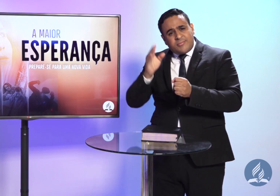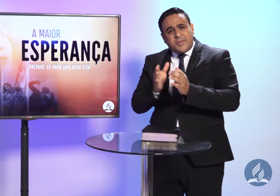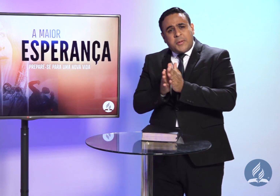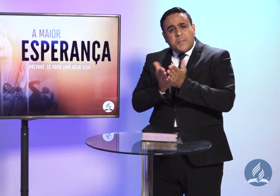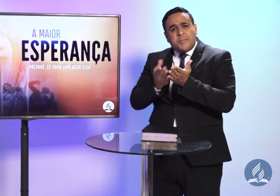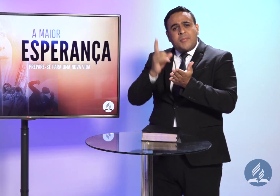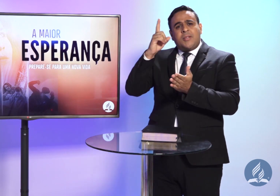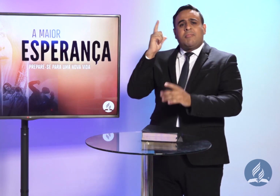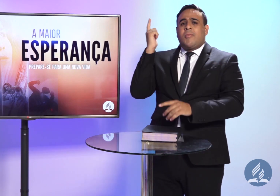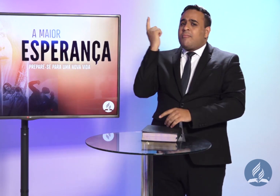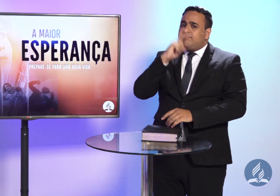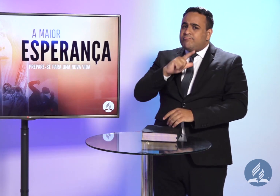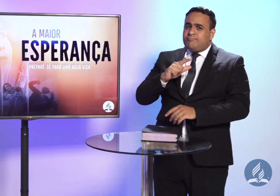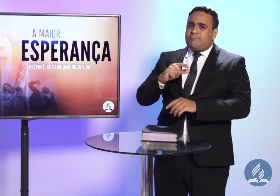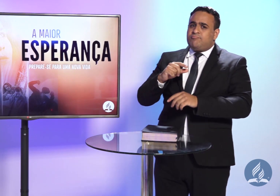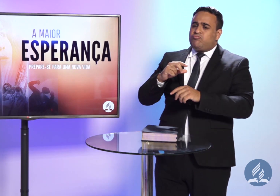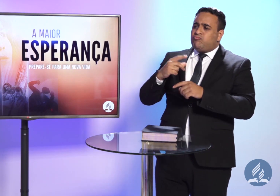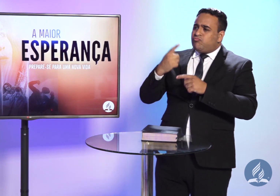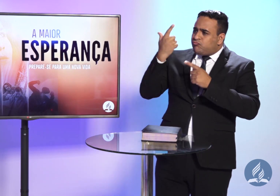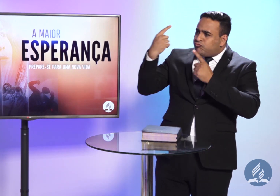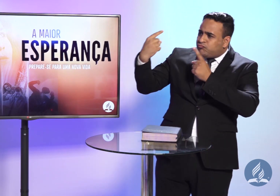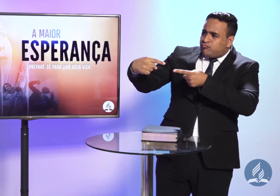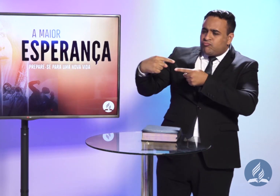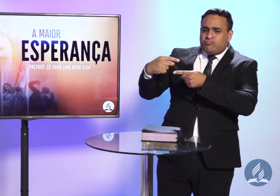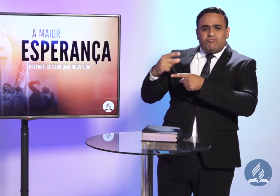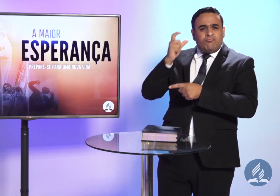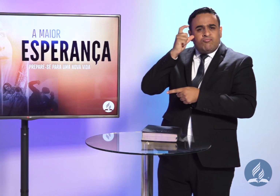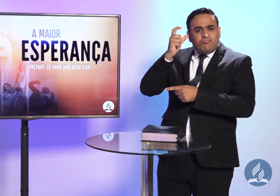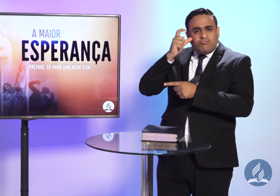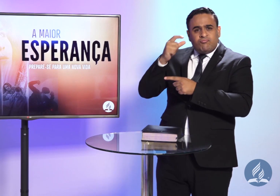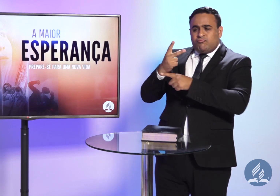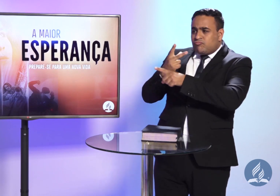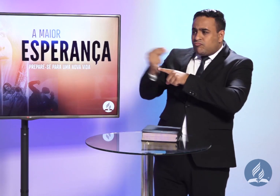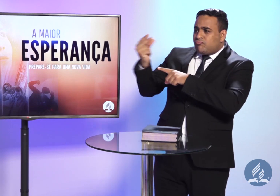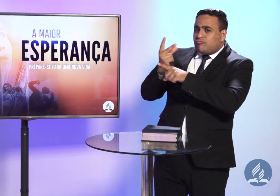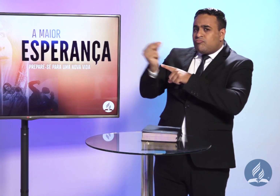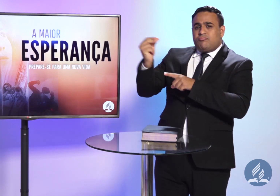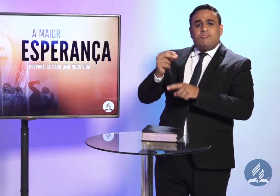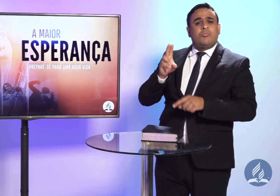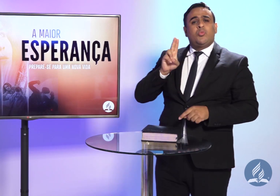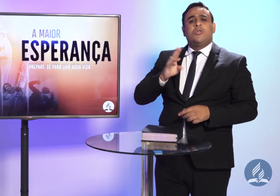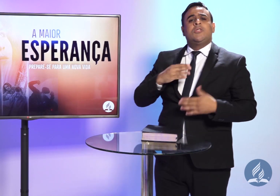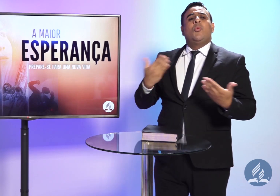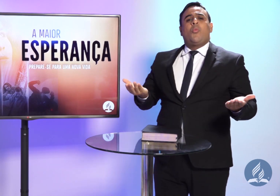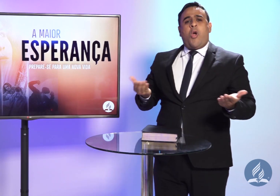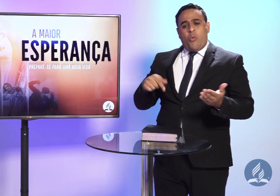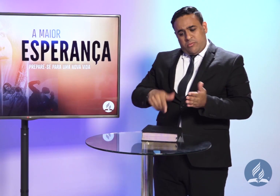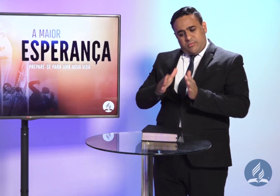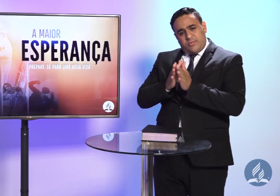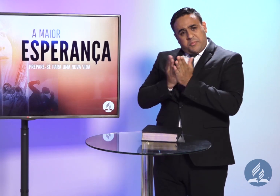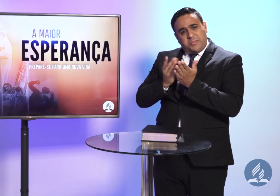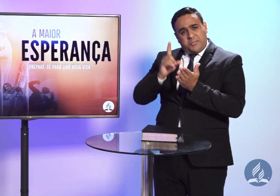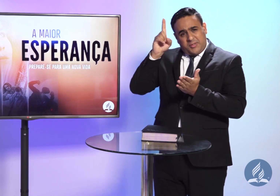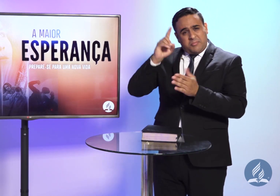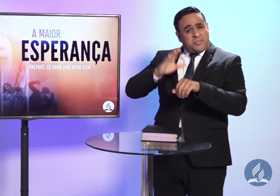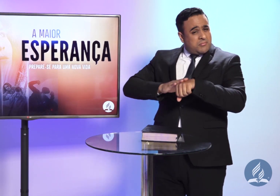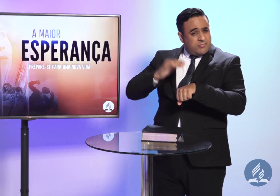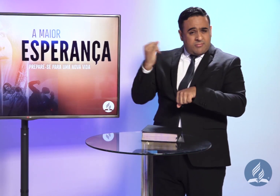ter a Bíblia como base principal da sua vida, para você conseguir vencer ao inimigo de Deus. É através da Bíblia